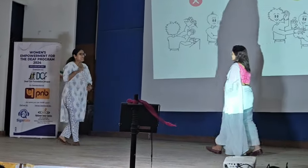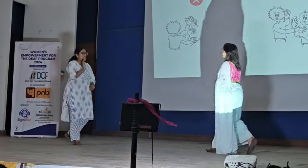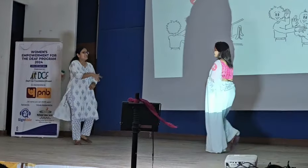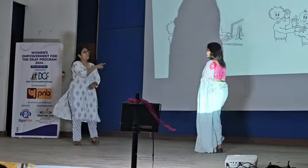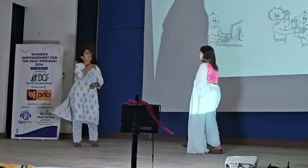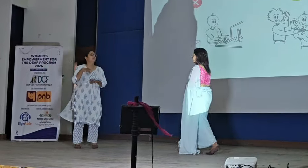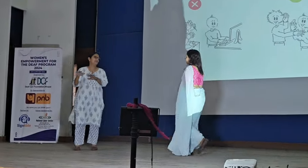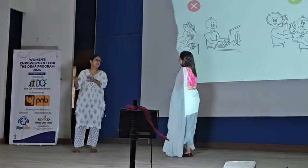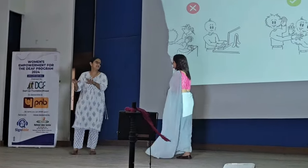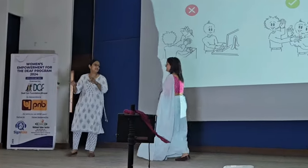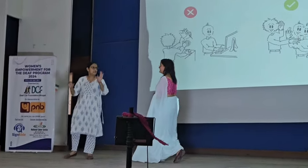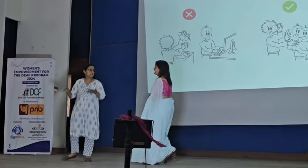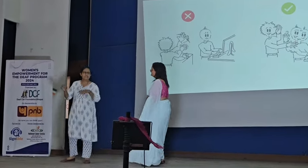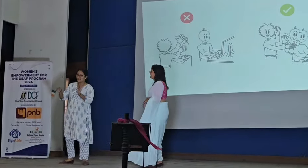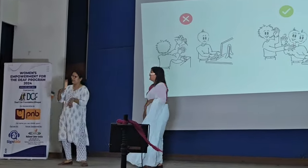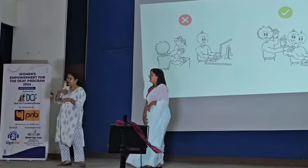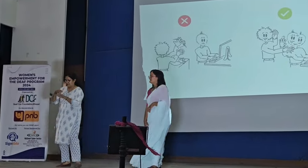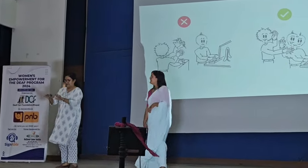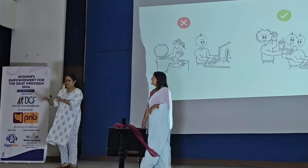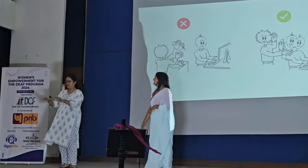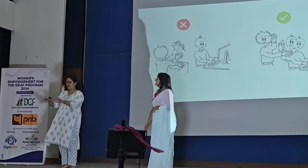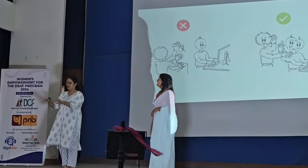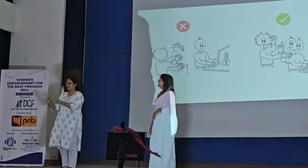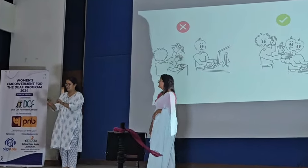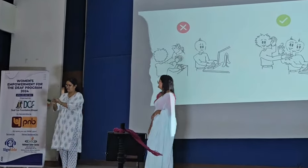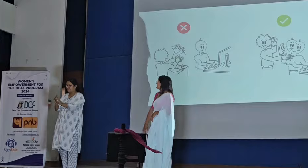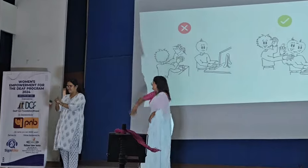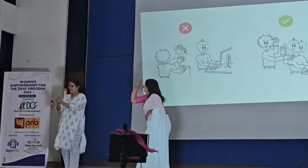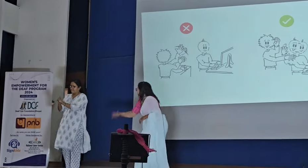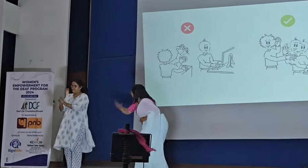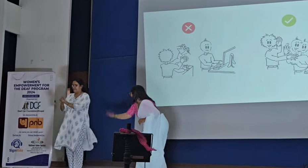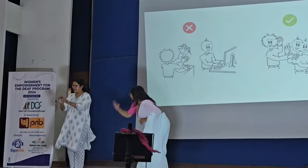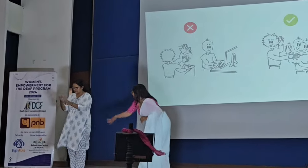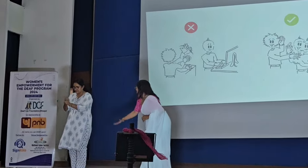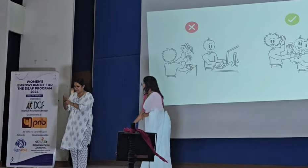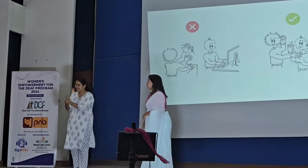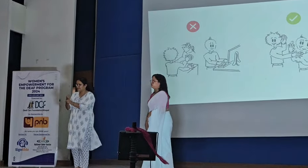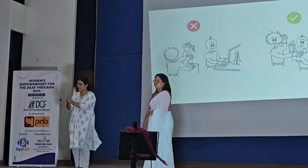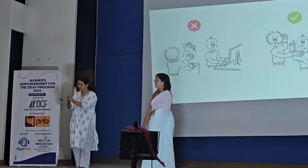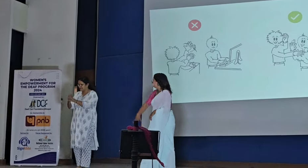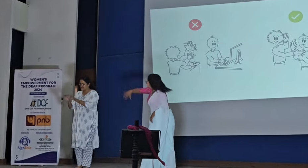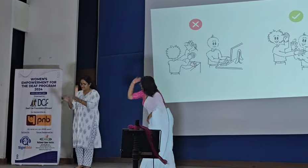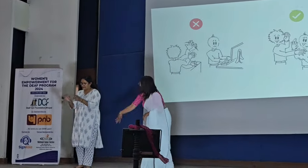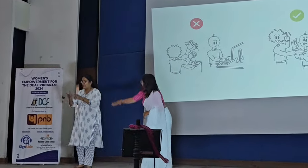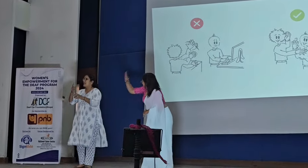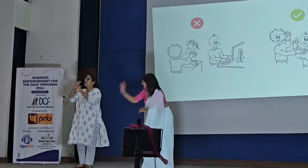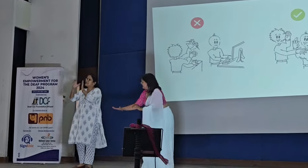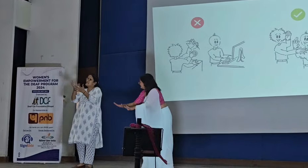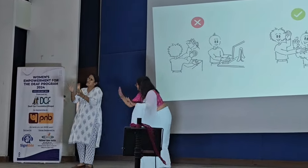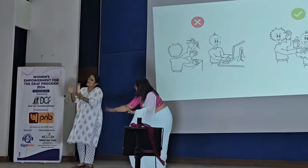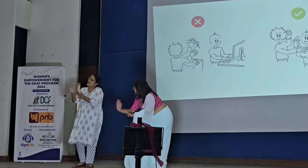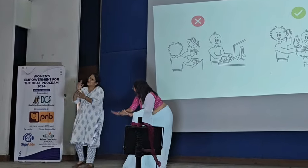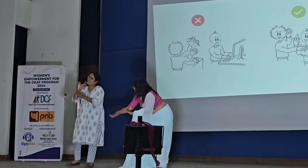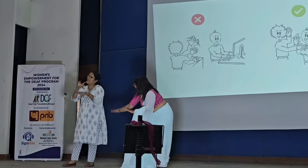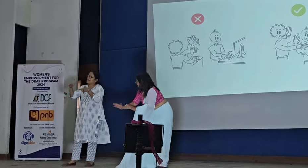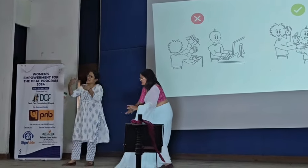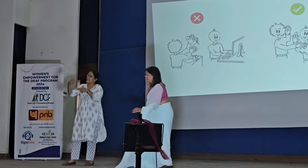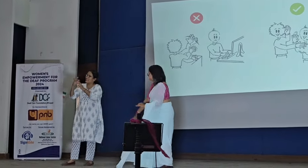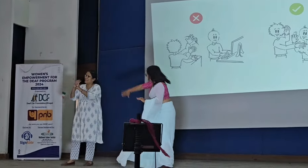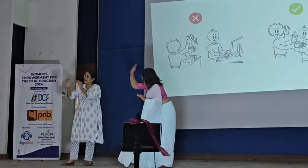ओके, तो मैं आपको बताना चाहूंगी जैसे कि मैं अभी अपने एक स्टेशन पे वॉक कर रही हूँ और मेरे को साइड में से देखिए बुला रहे हैं, मैं अपने दोस्त से बात कर रही हूँ,